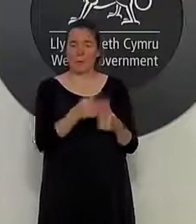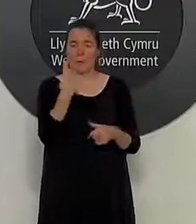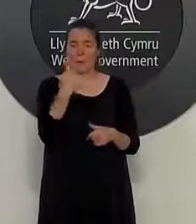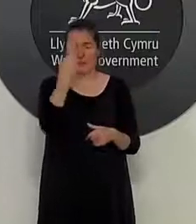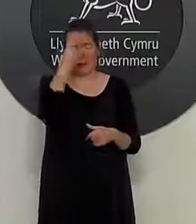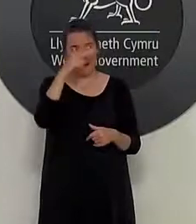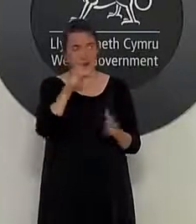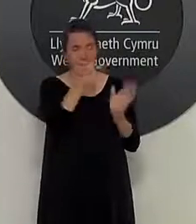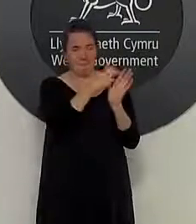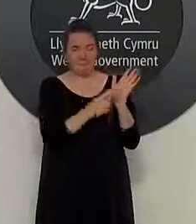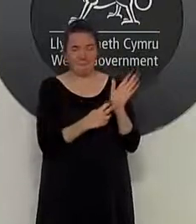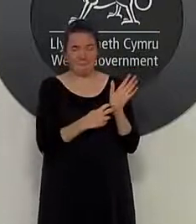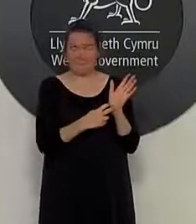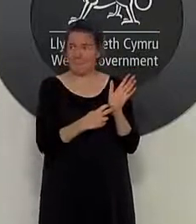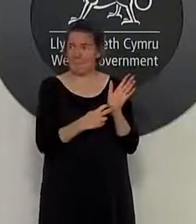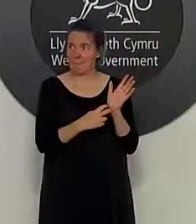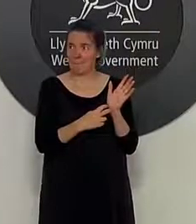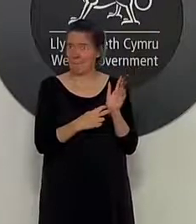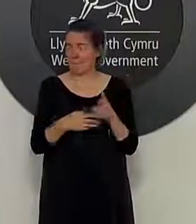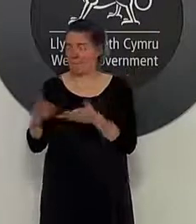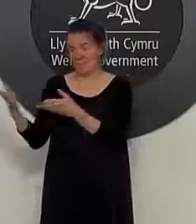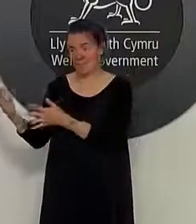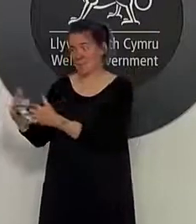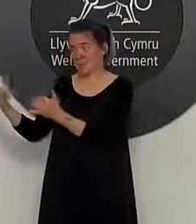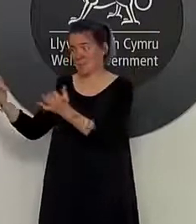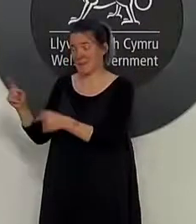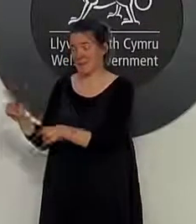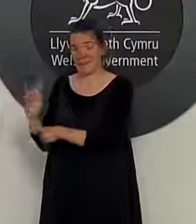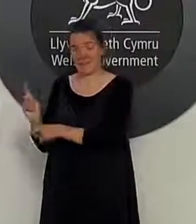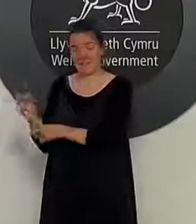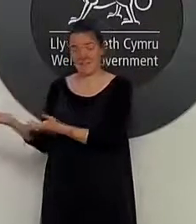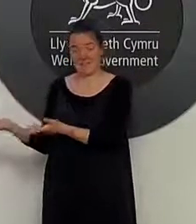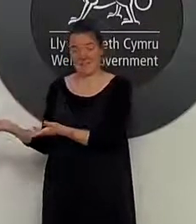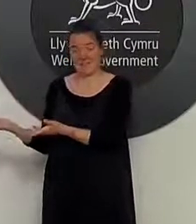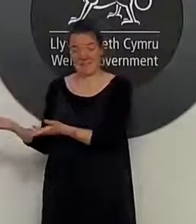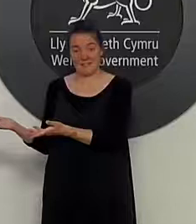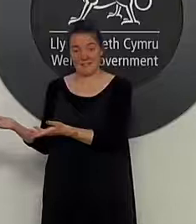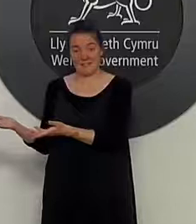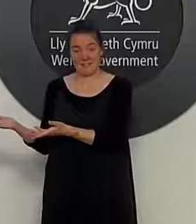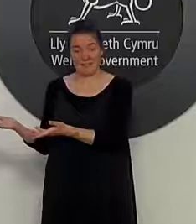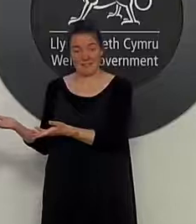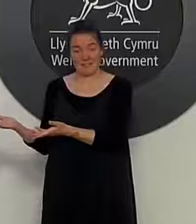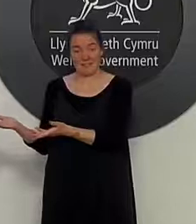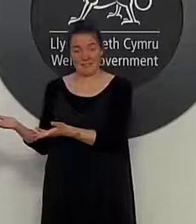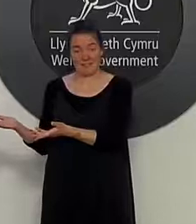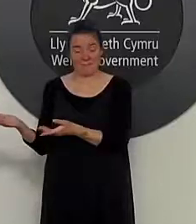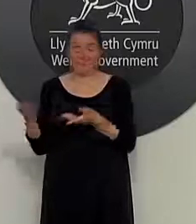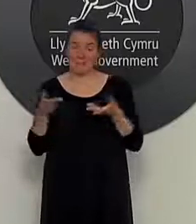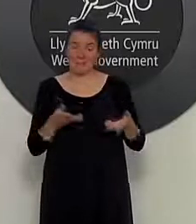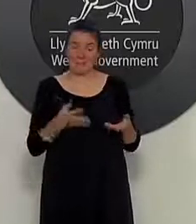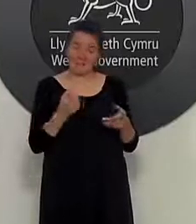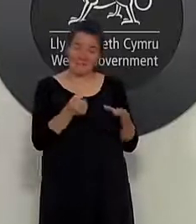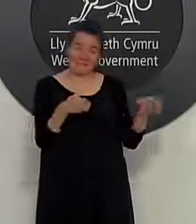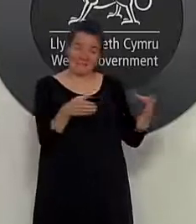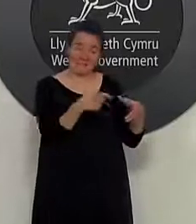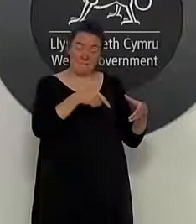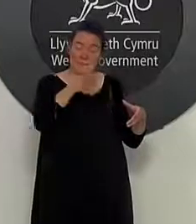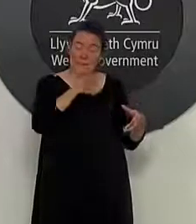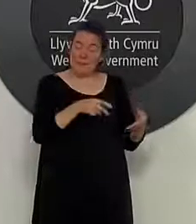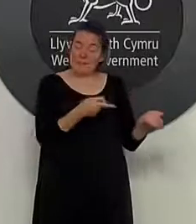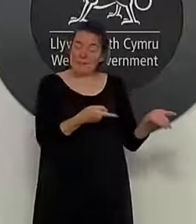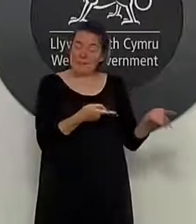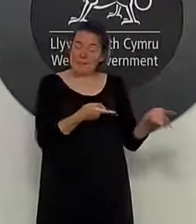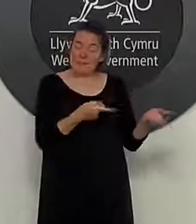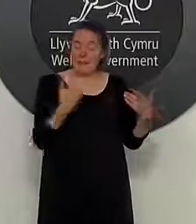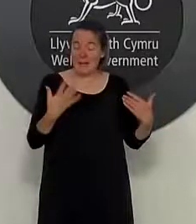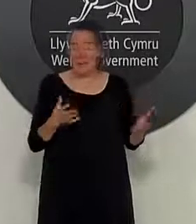ni'n cynnig ar un y bryd ar gyfer San Steffan, a dyna beth ni'n cynnig gyda dau dreian o'r seddi ar un y bryd yn Senedd Cymru. Ac nawr